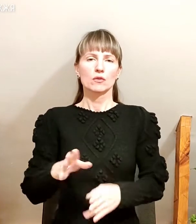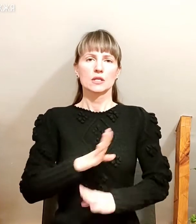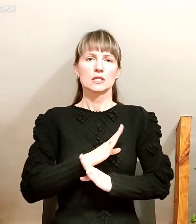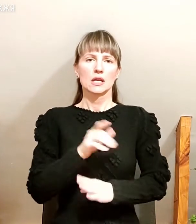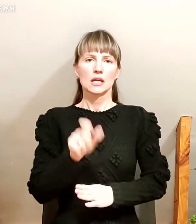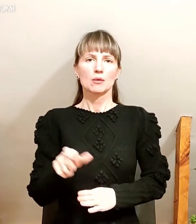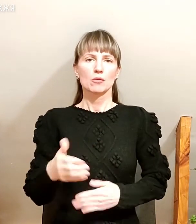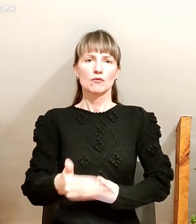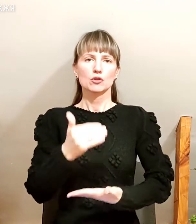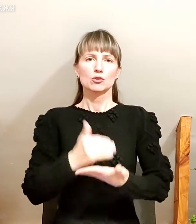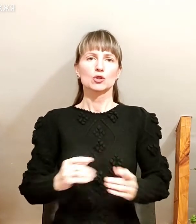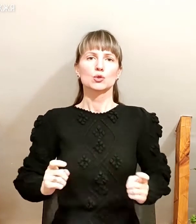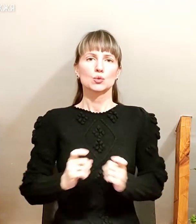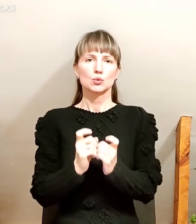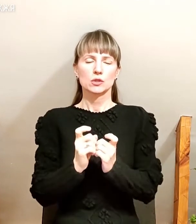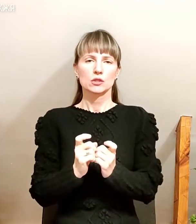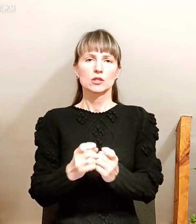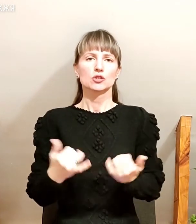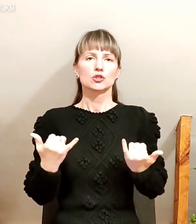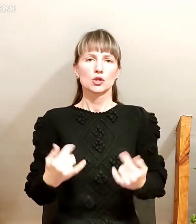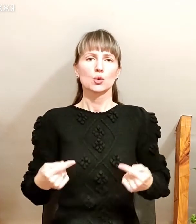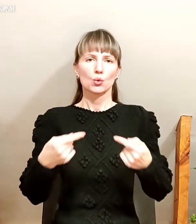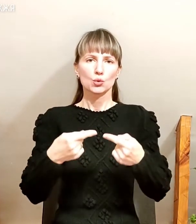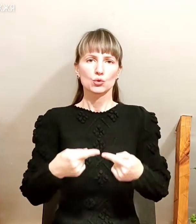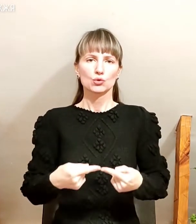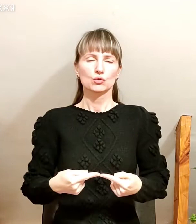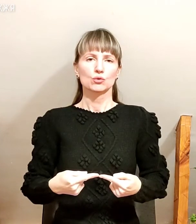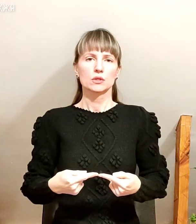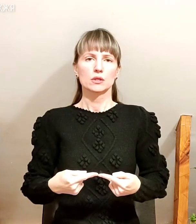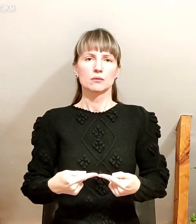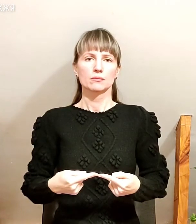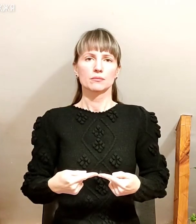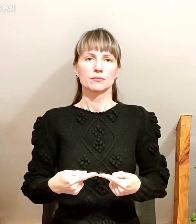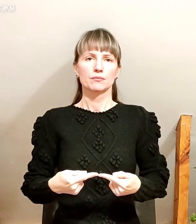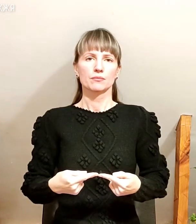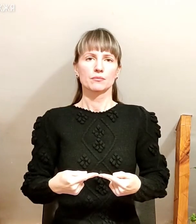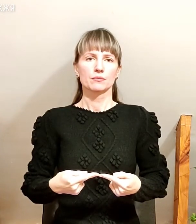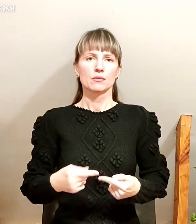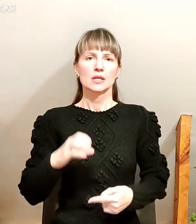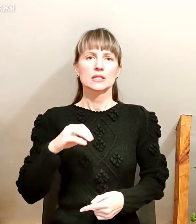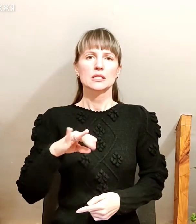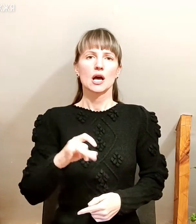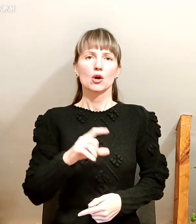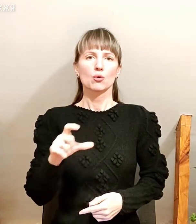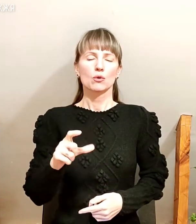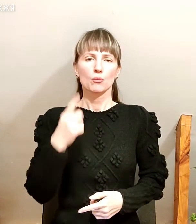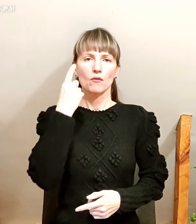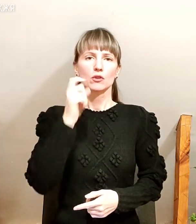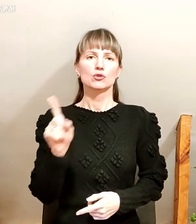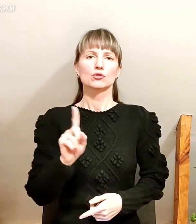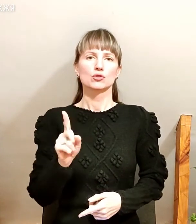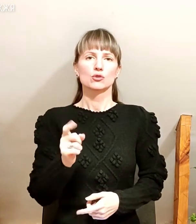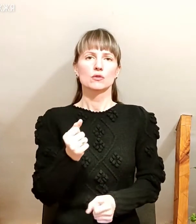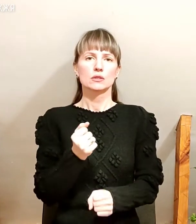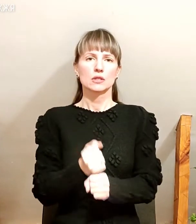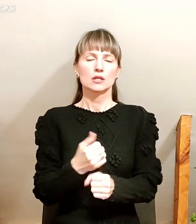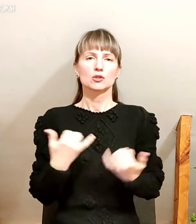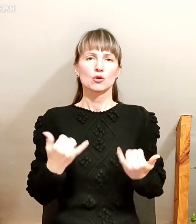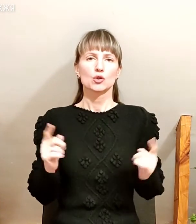результаті сутичок та зіткнень нині уточнюється. Олександр Старок також повідомив, що влаштував сьогодні зустріч з